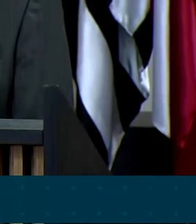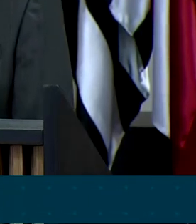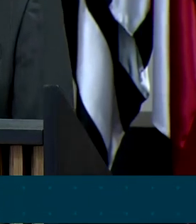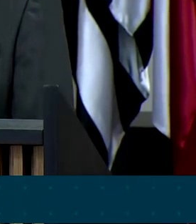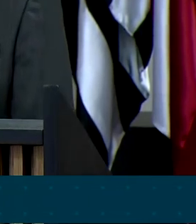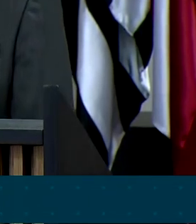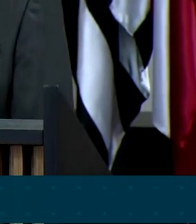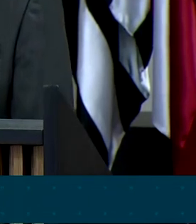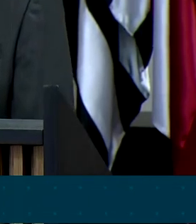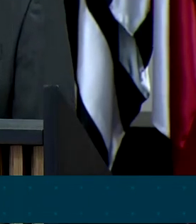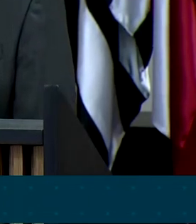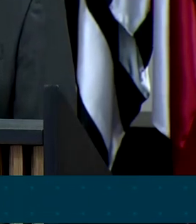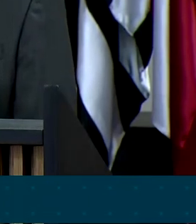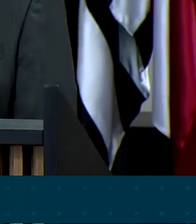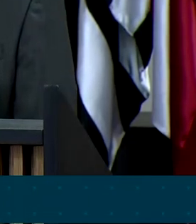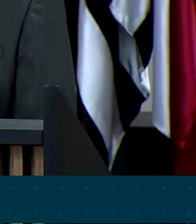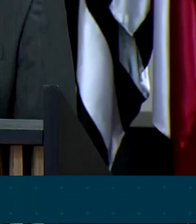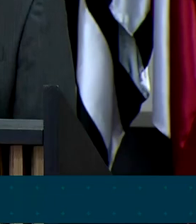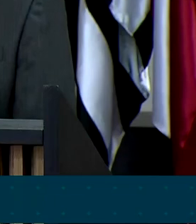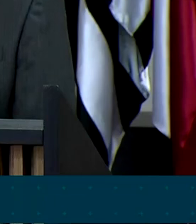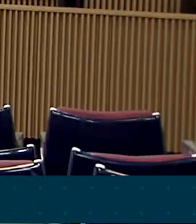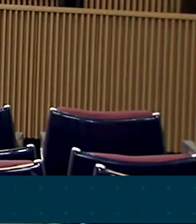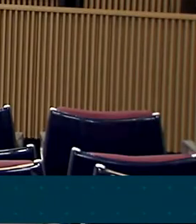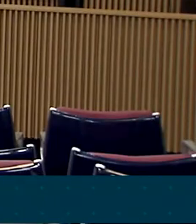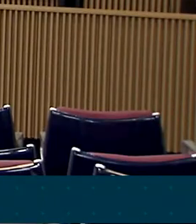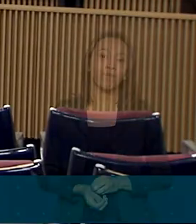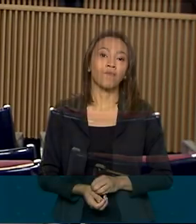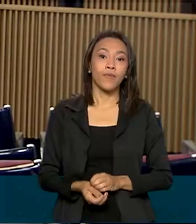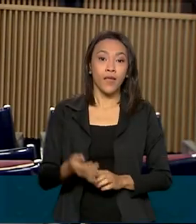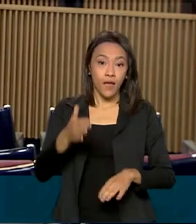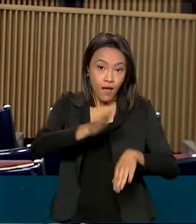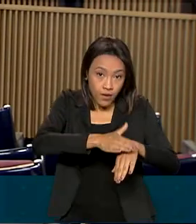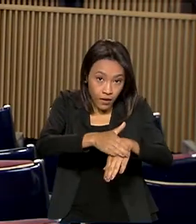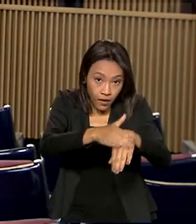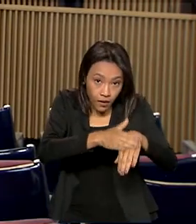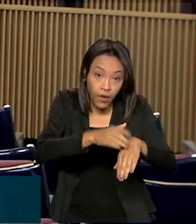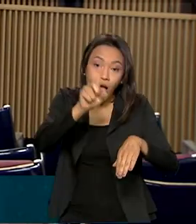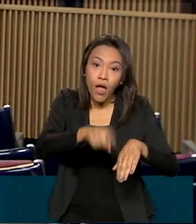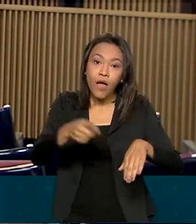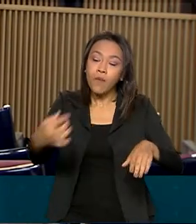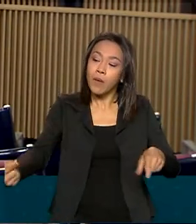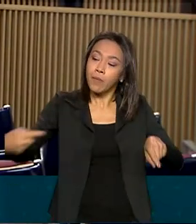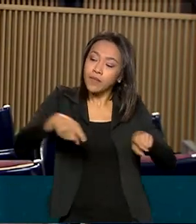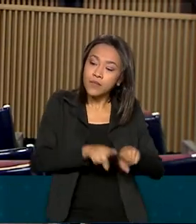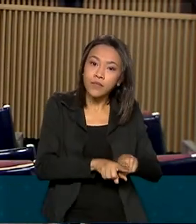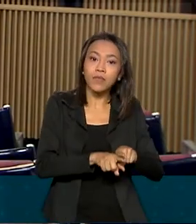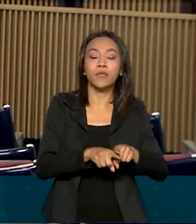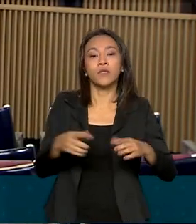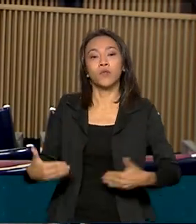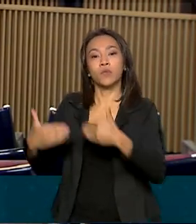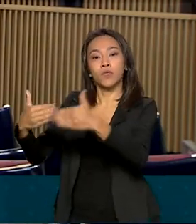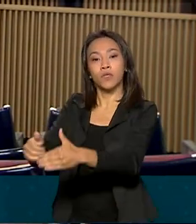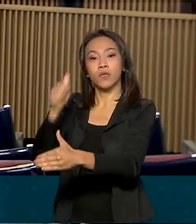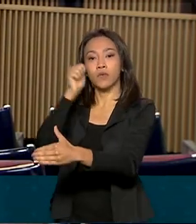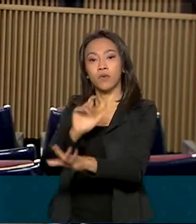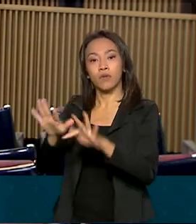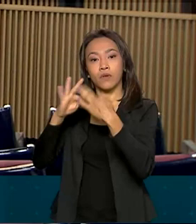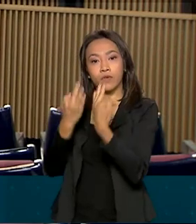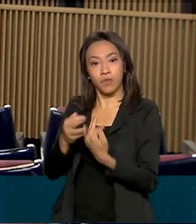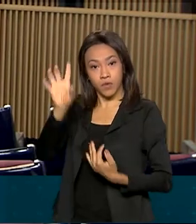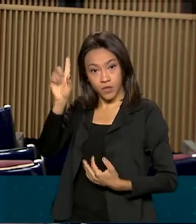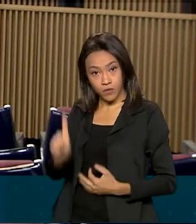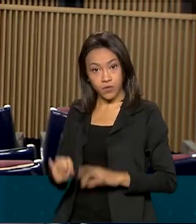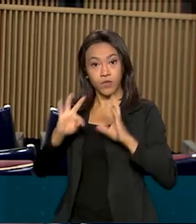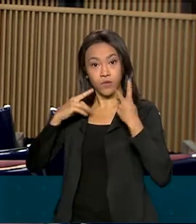documentos e comprovar a sua condição. A iniciativa é uma parceria do Ministério da Mulher da Família e dos